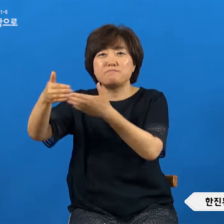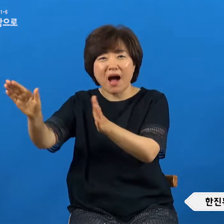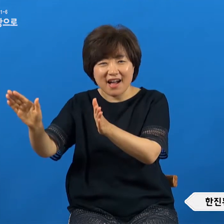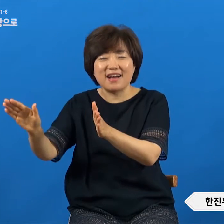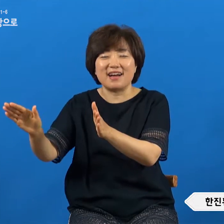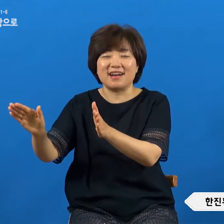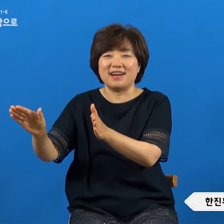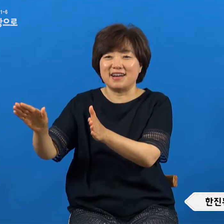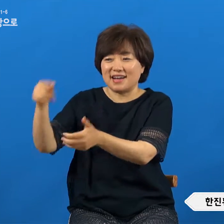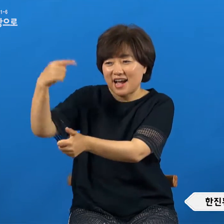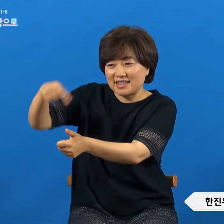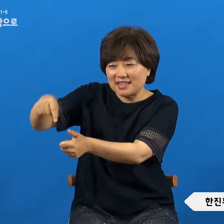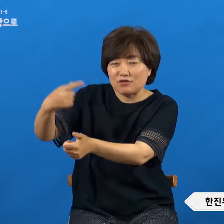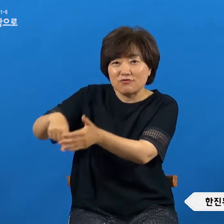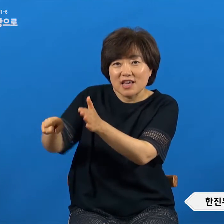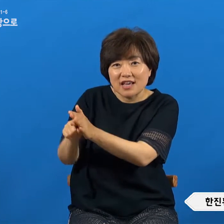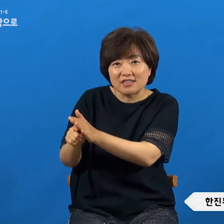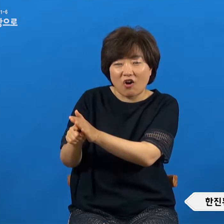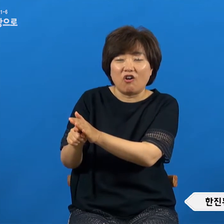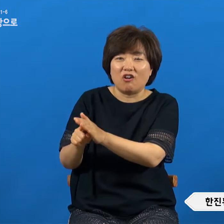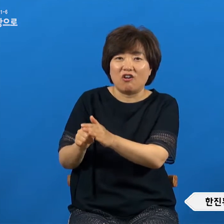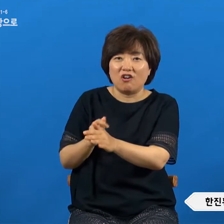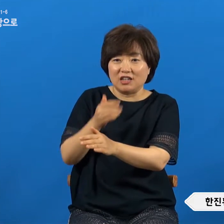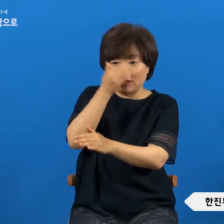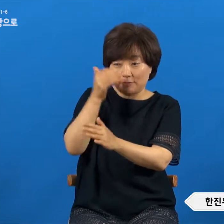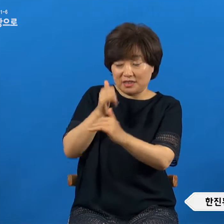때에 최전방으로 나아가는 것입니다.